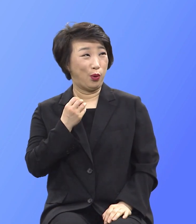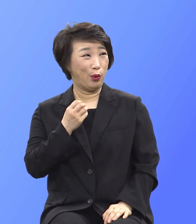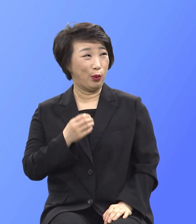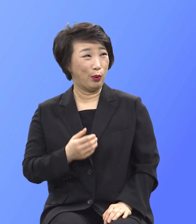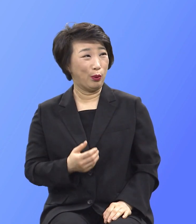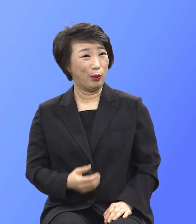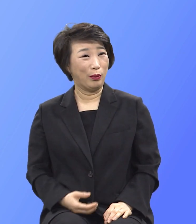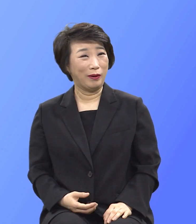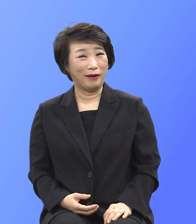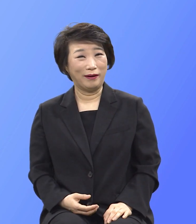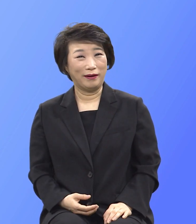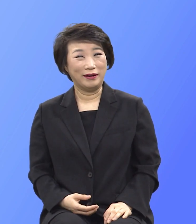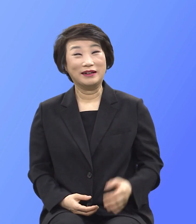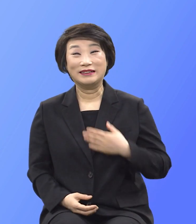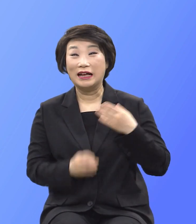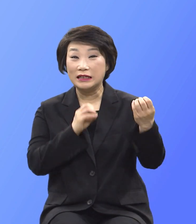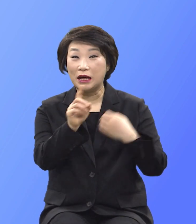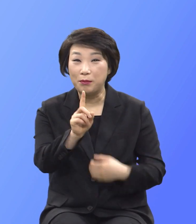그러지요.